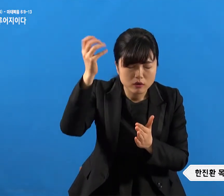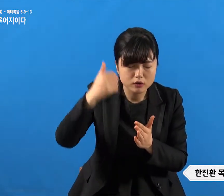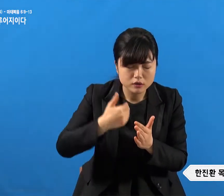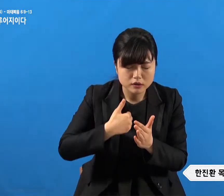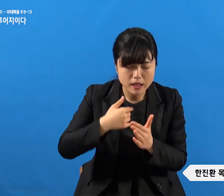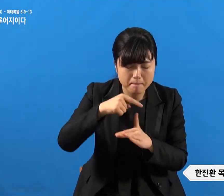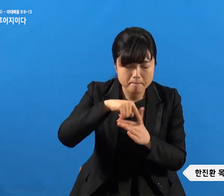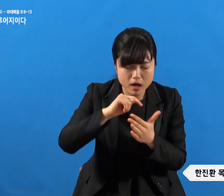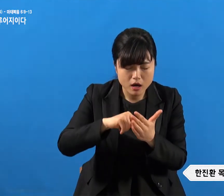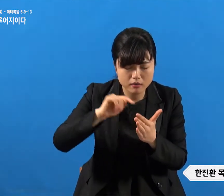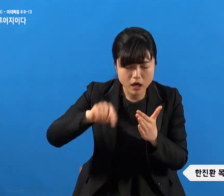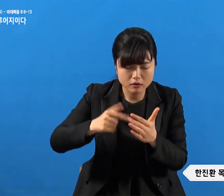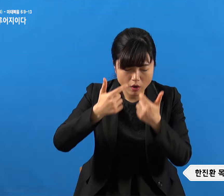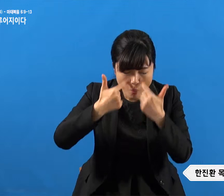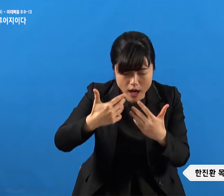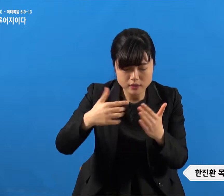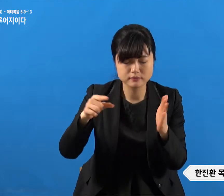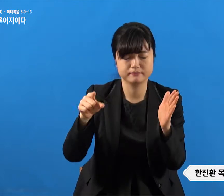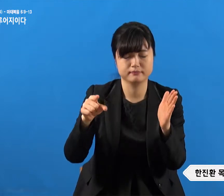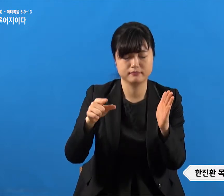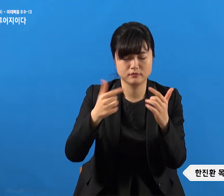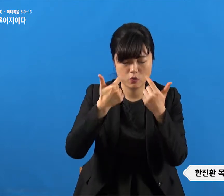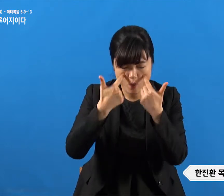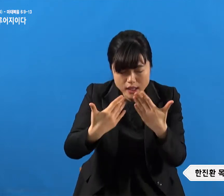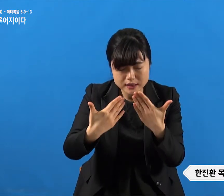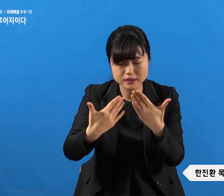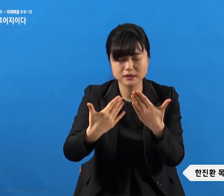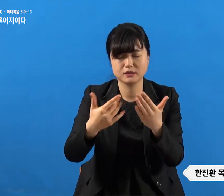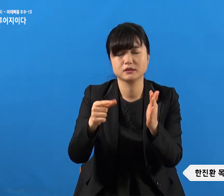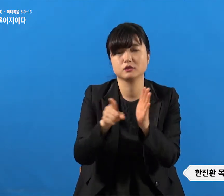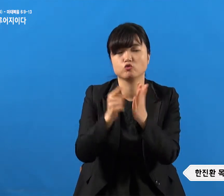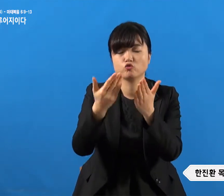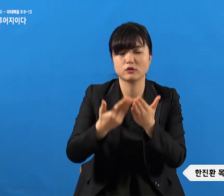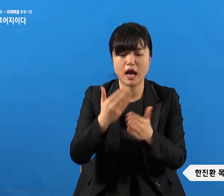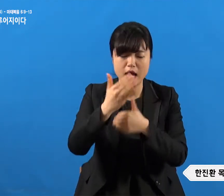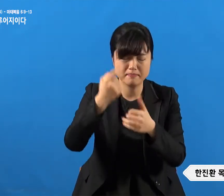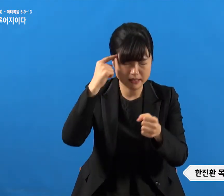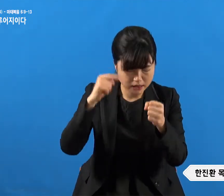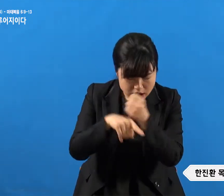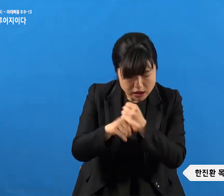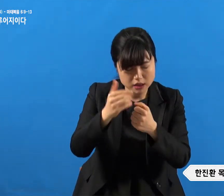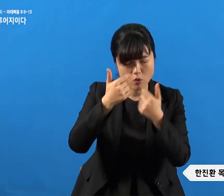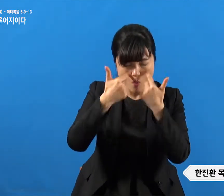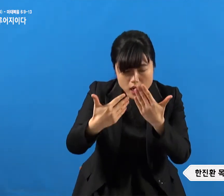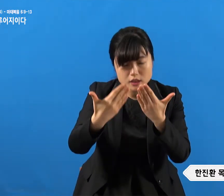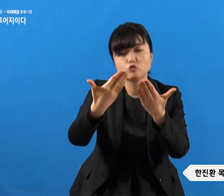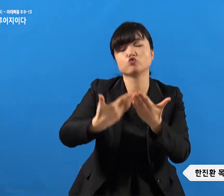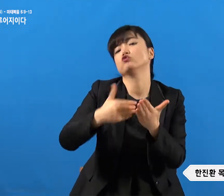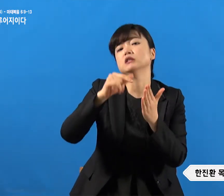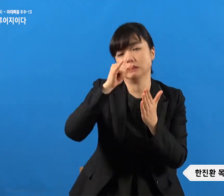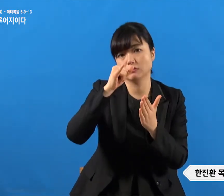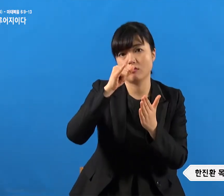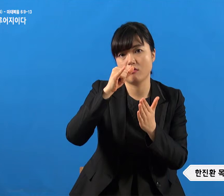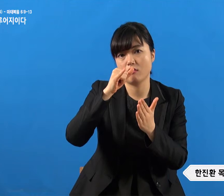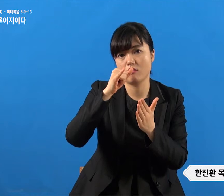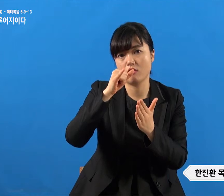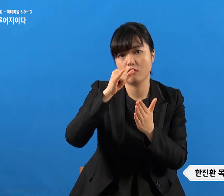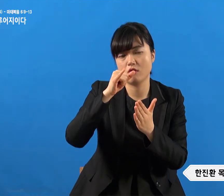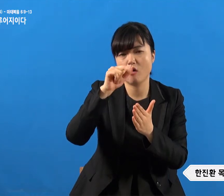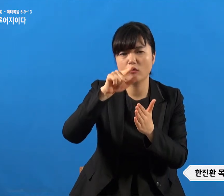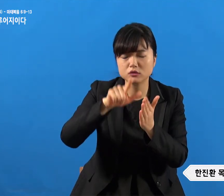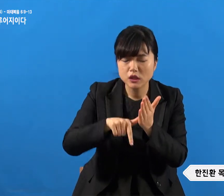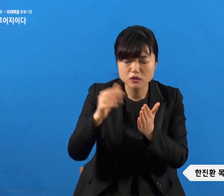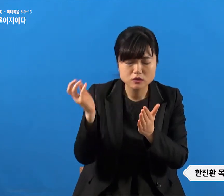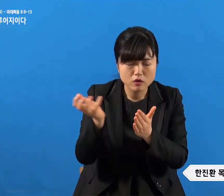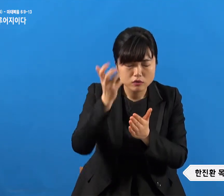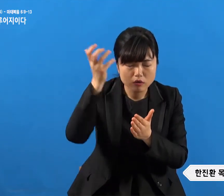이 내적으로 주시는 확신이 있습니다. 이 길이 하나님 뜻이다 하는 그 확신이 들 때가 있습니다. 어떨